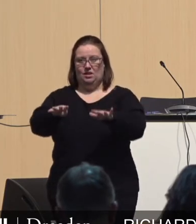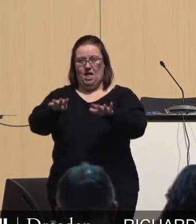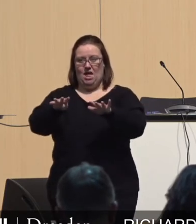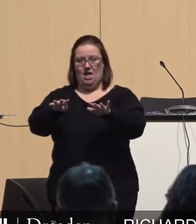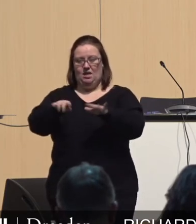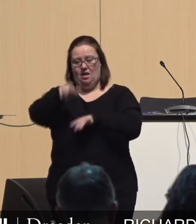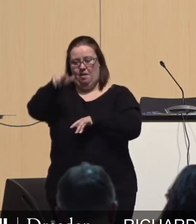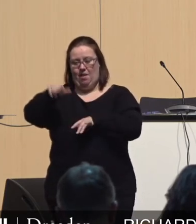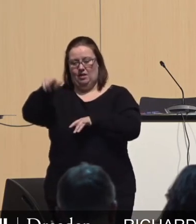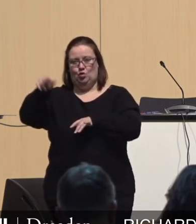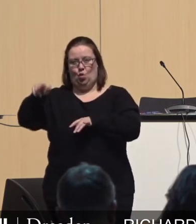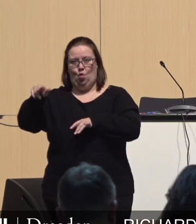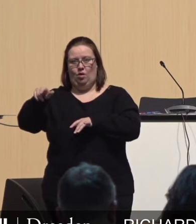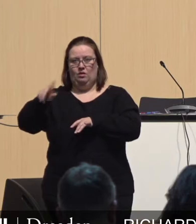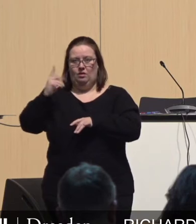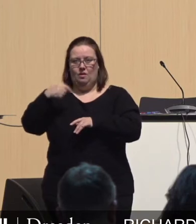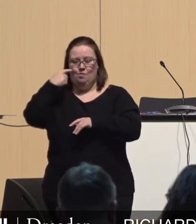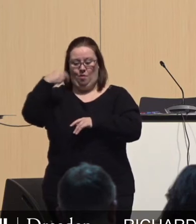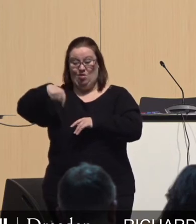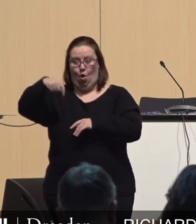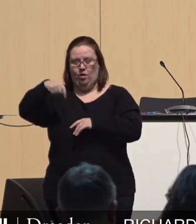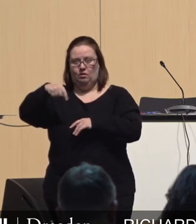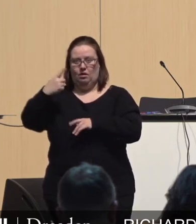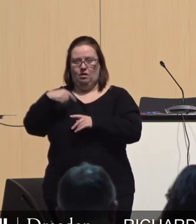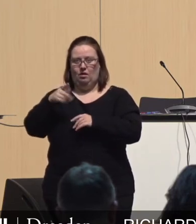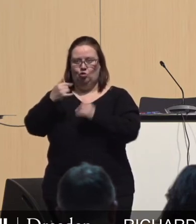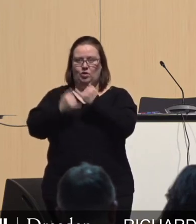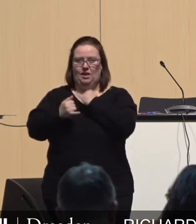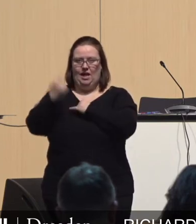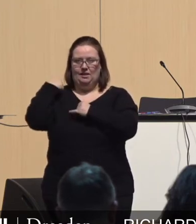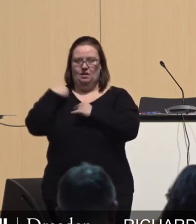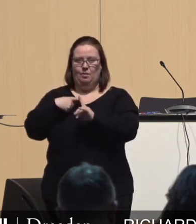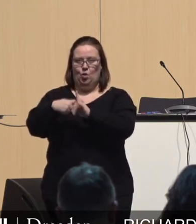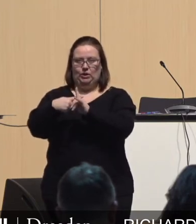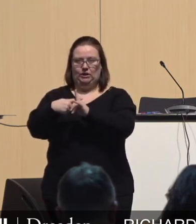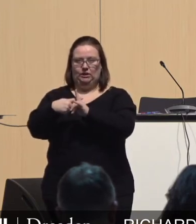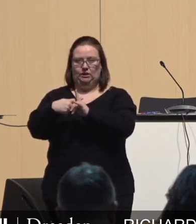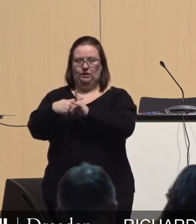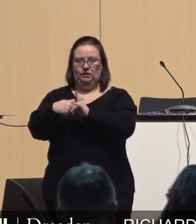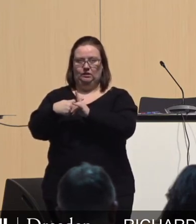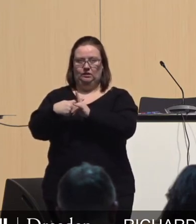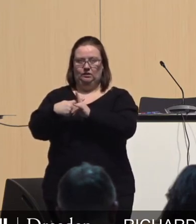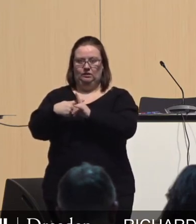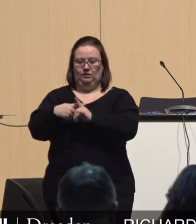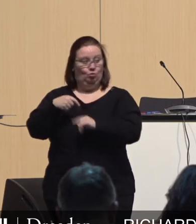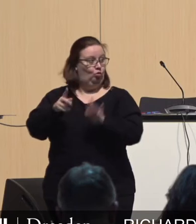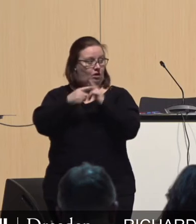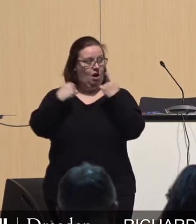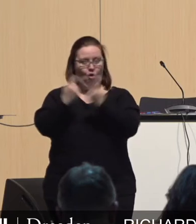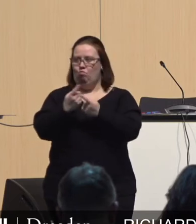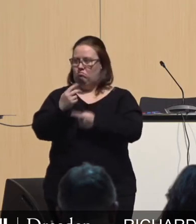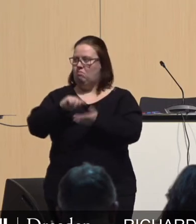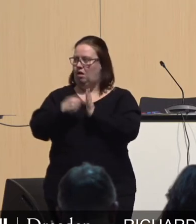positive Corona-Fälle zum Stand heute im Vergleich zu gestern. Das ist roundabout zweimal dieser Raum, wie wir hier